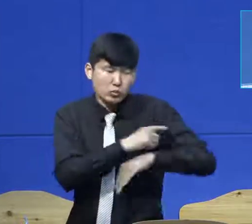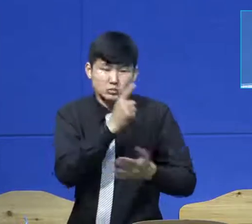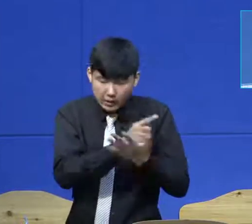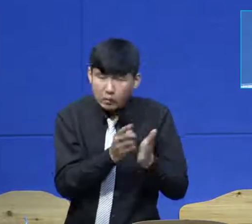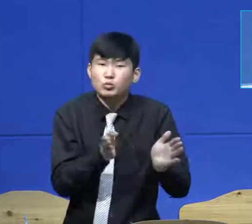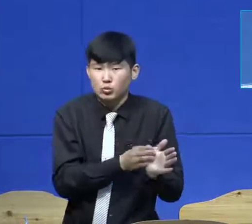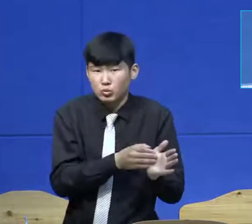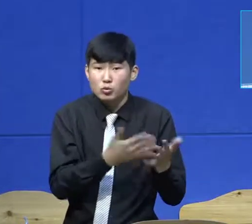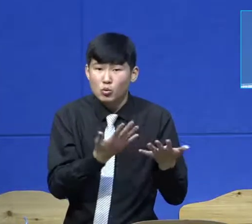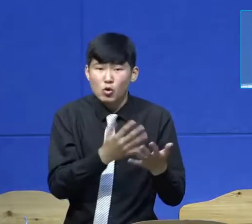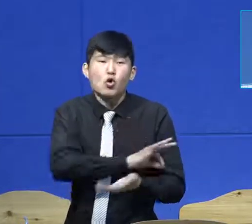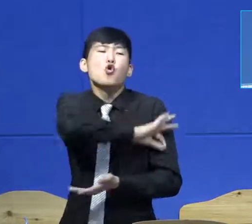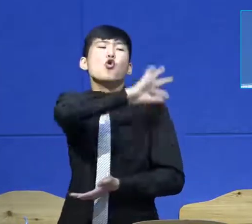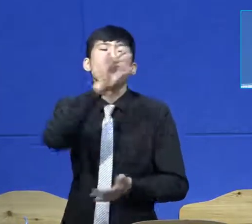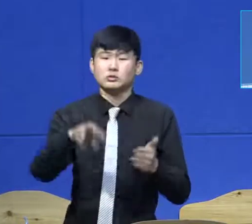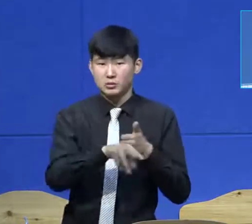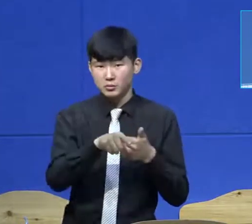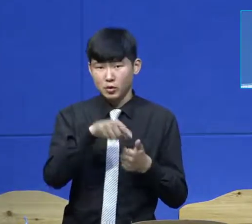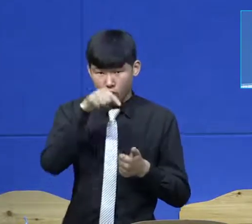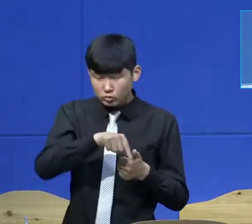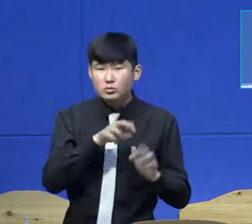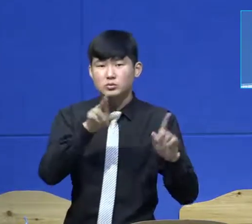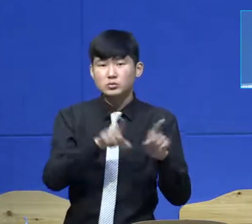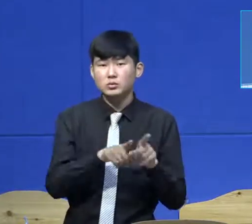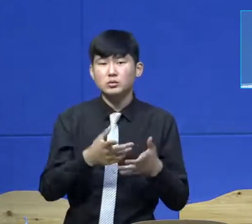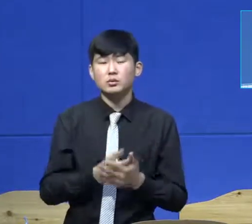өөрөө өөр сайн мэдээ. Одоо ч гэсэн.